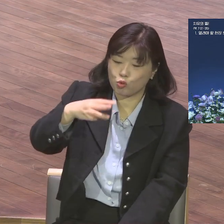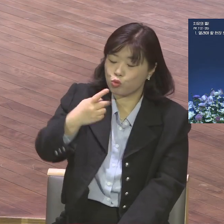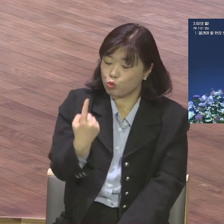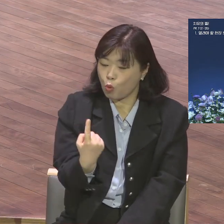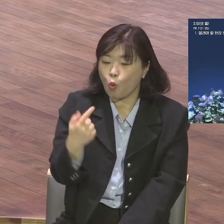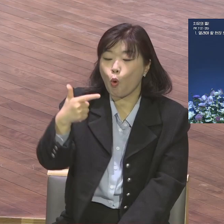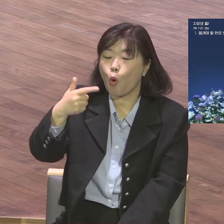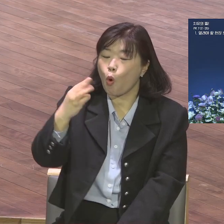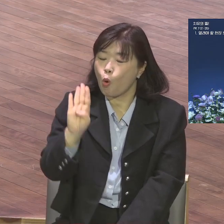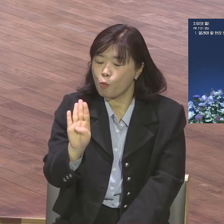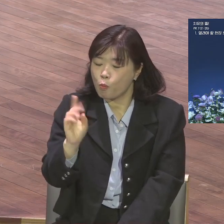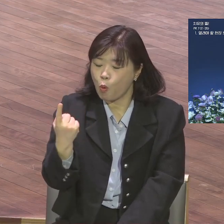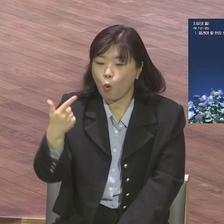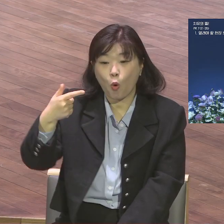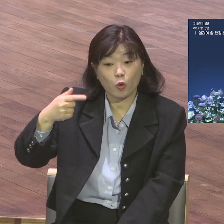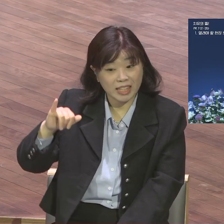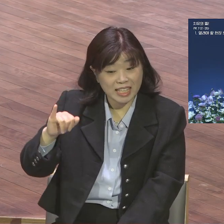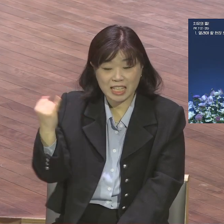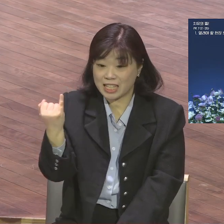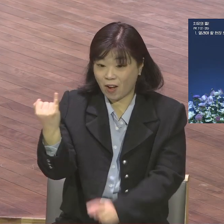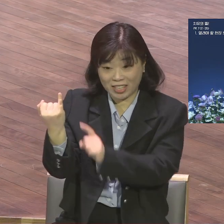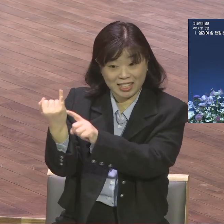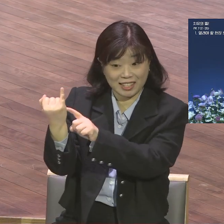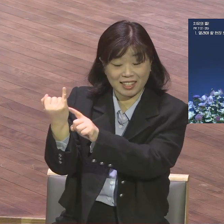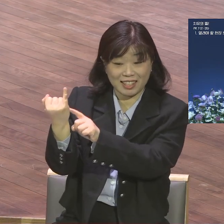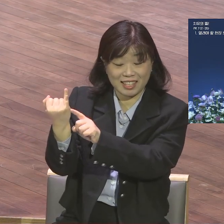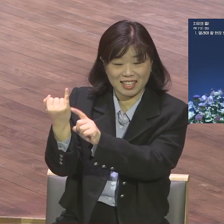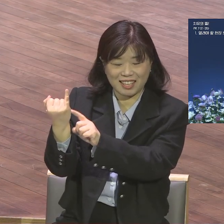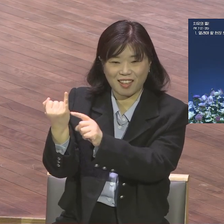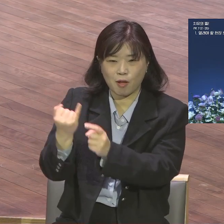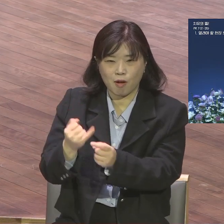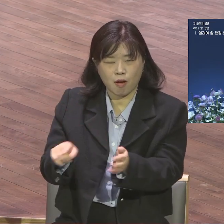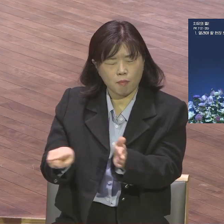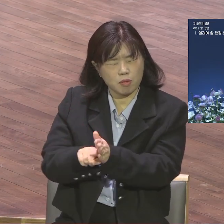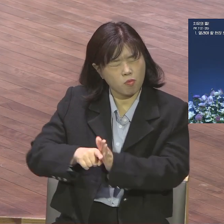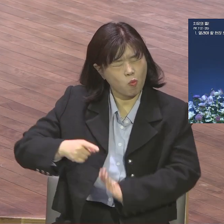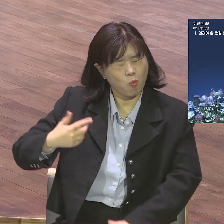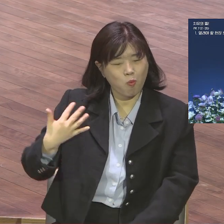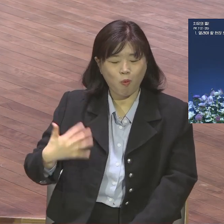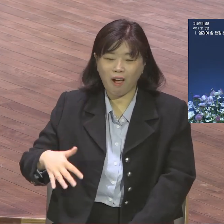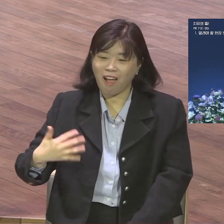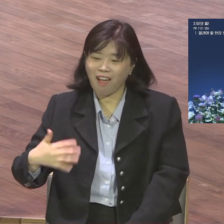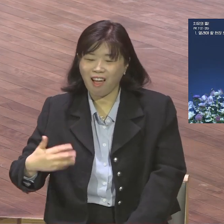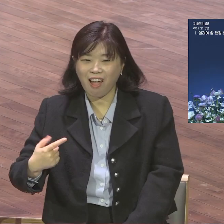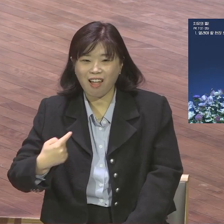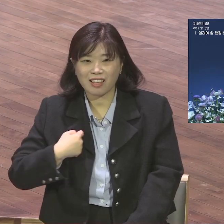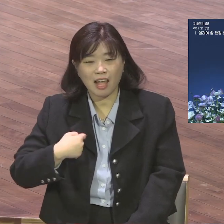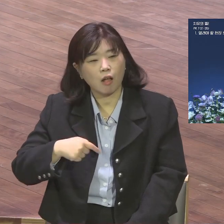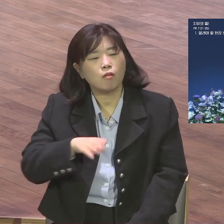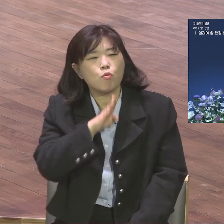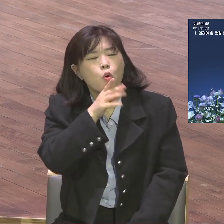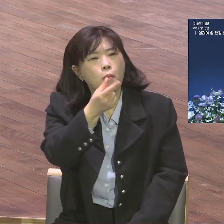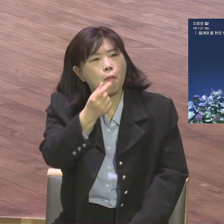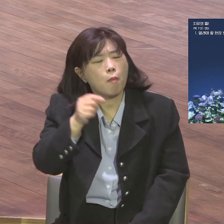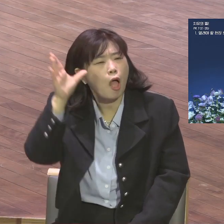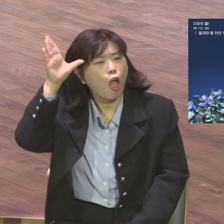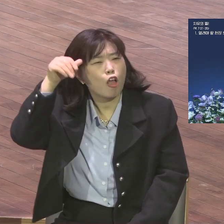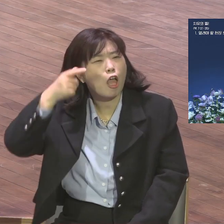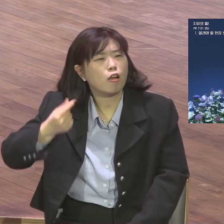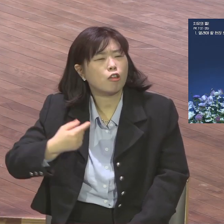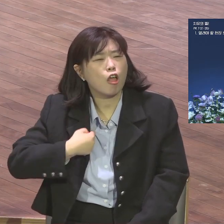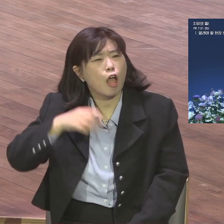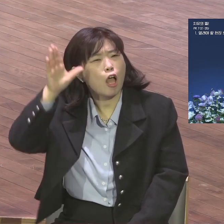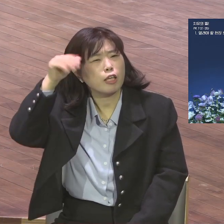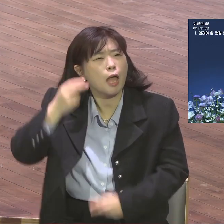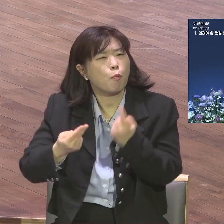개들도 상해했더니 부스러기에 먹습니다. 이게 못 말리는 믿음. 자존심을 건드려도 온갖